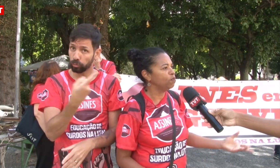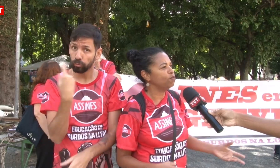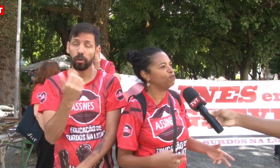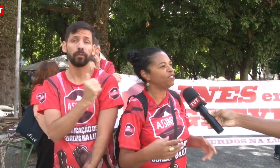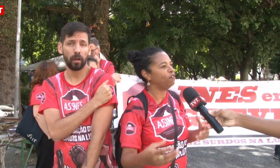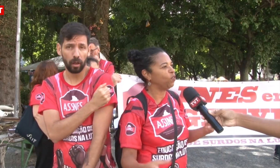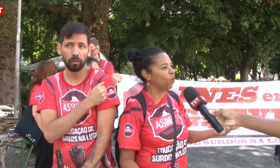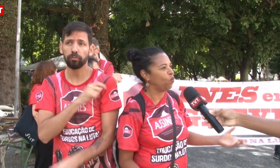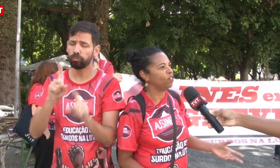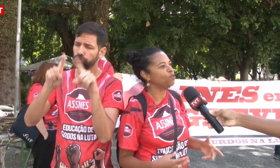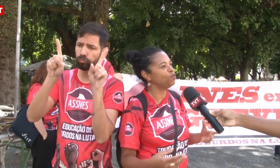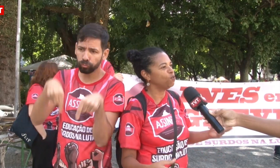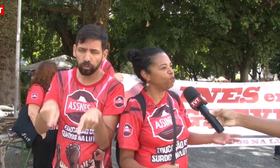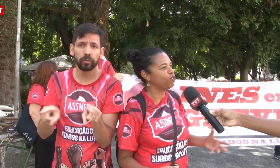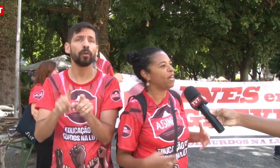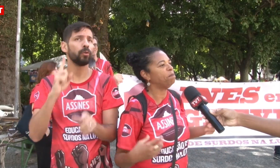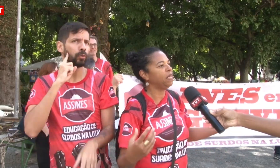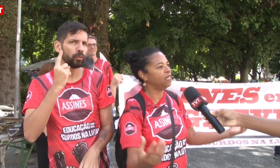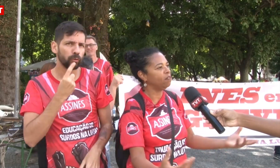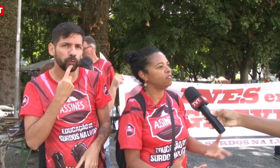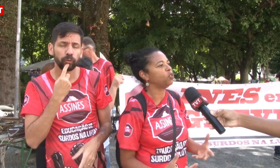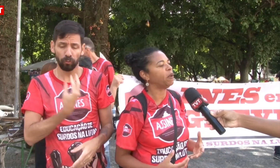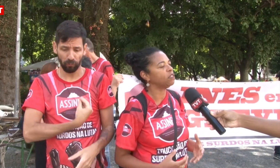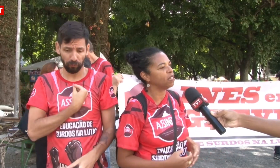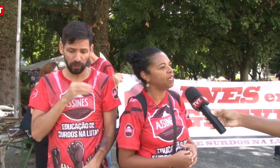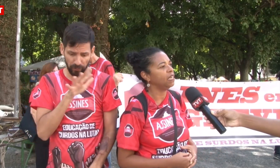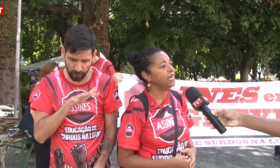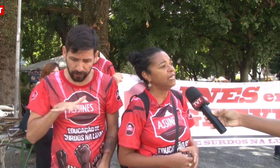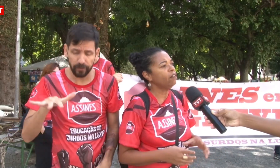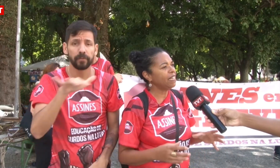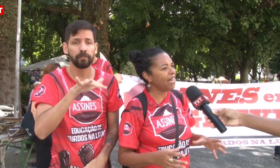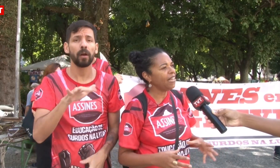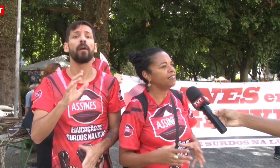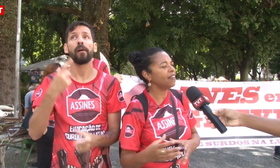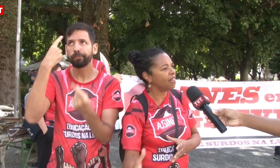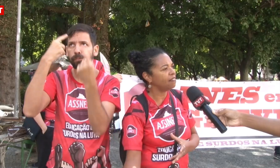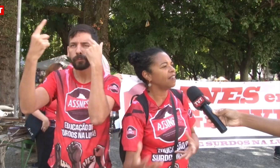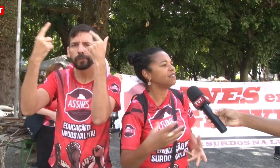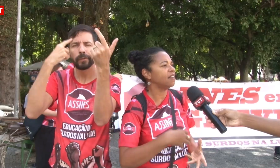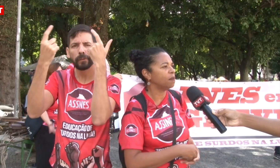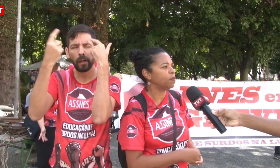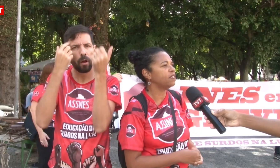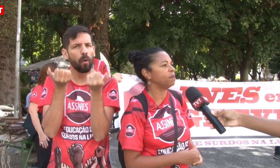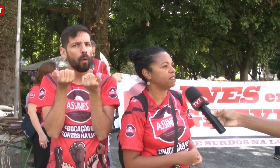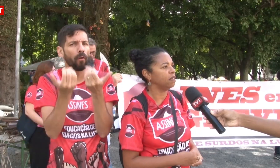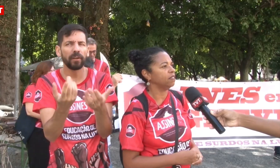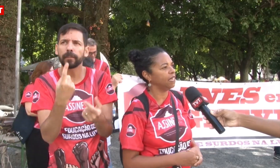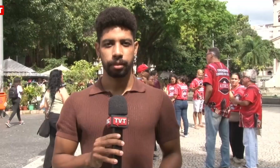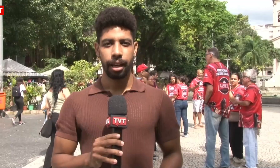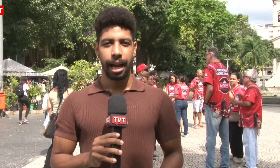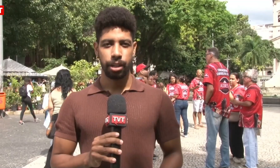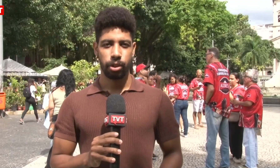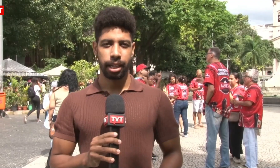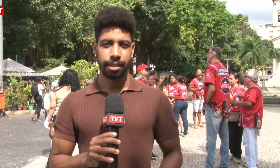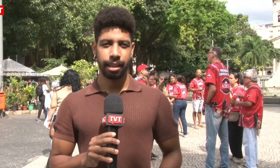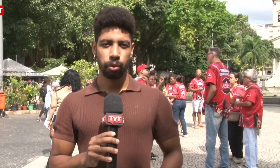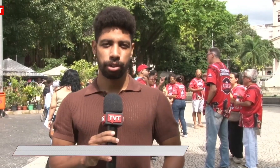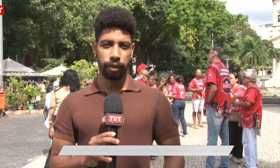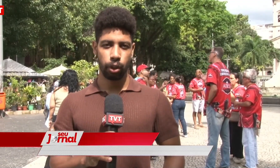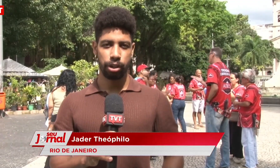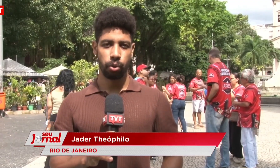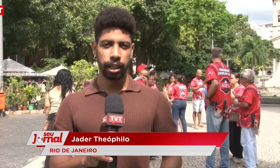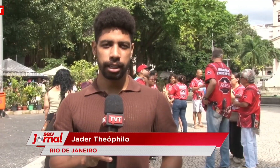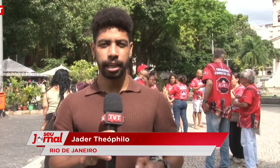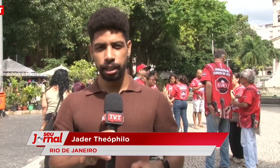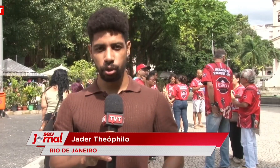nossos alunos, os servidores, os surdos, né, habitam esse espaço aqui. Então, a ideia é trazer essa aproximação, né? A Associação